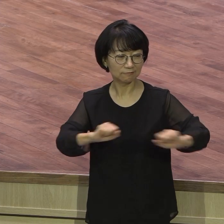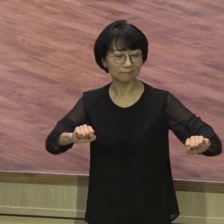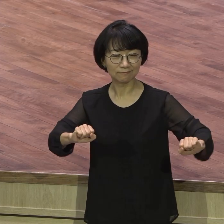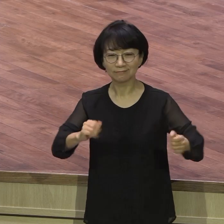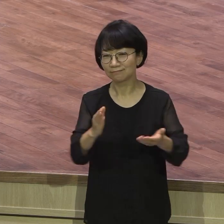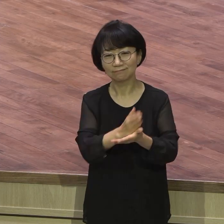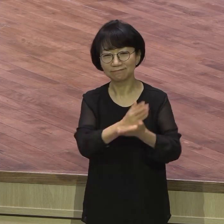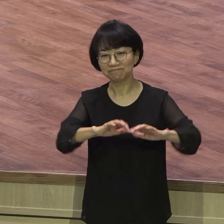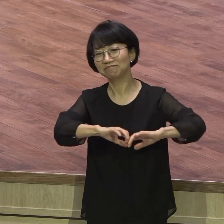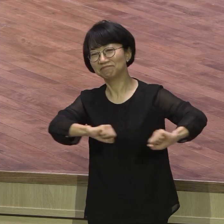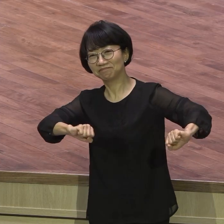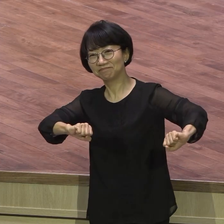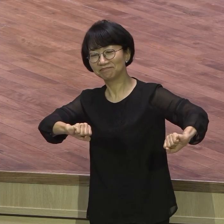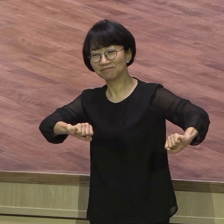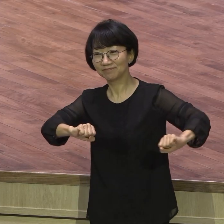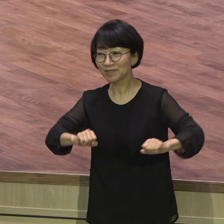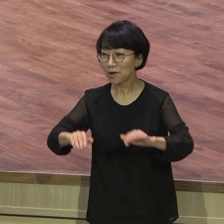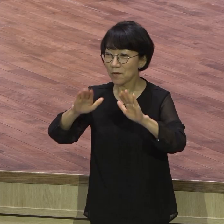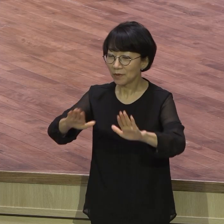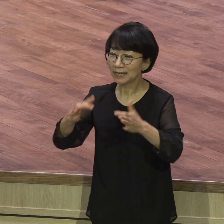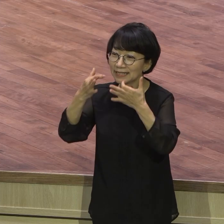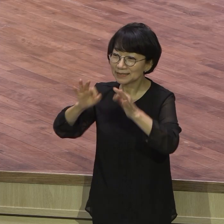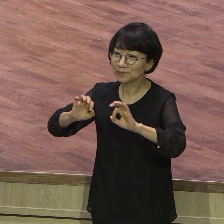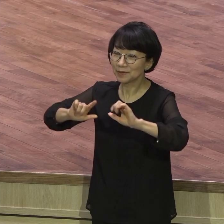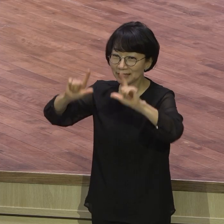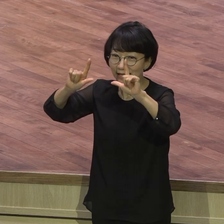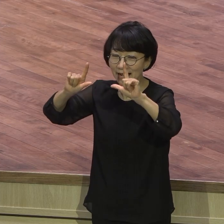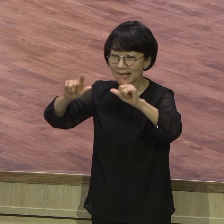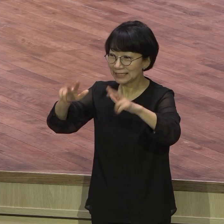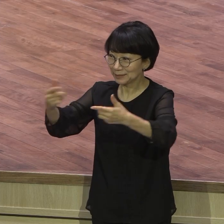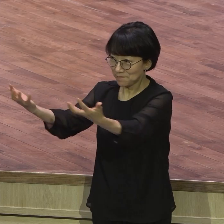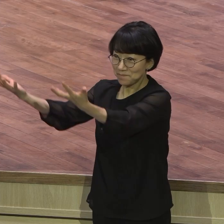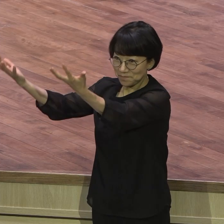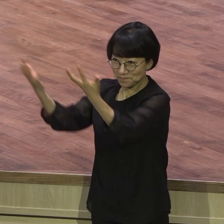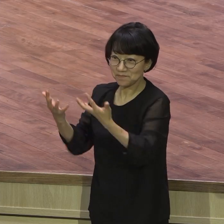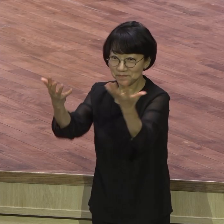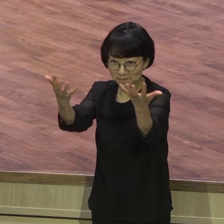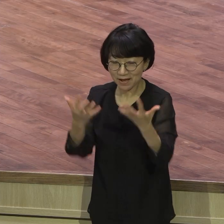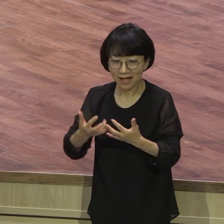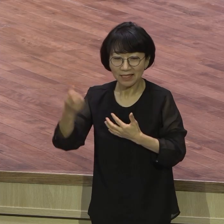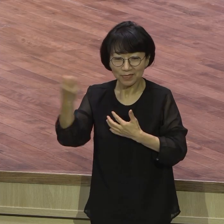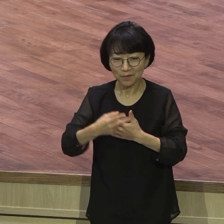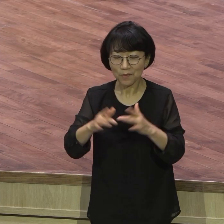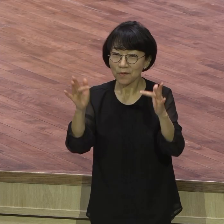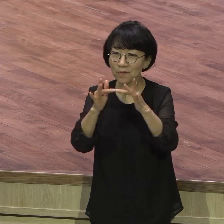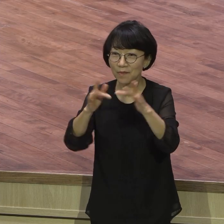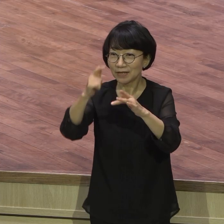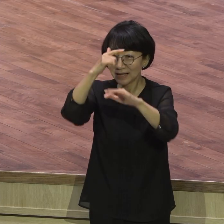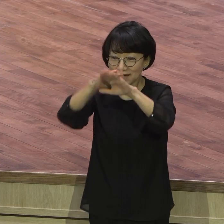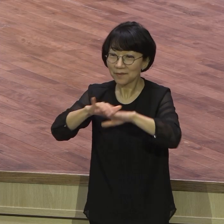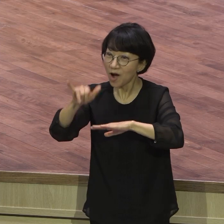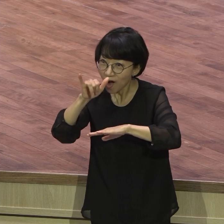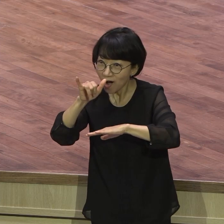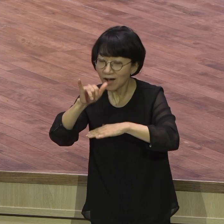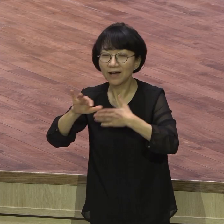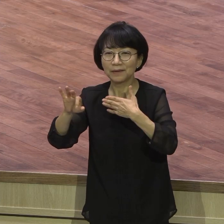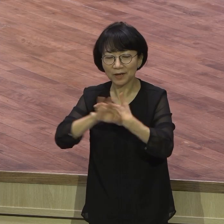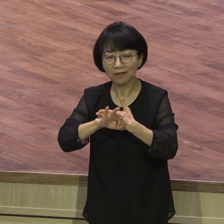지금 이 자리에 나왔다. 금요일날 같이 온라인 예배를 드리고 있다. 예배 드린다. 구별됐다는 정규예요.